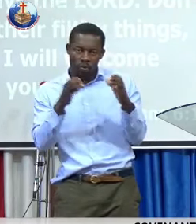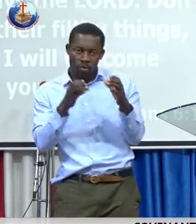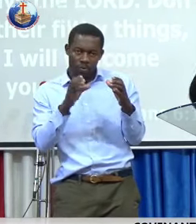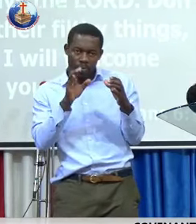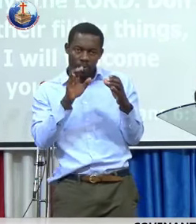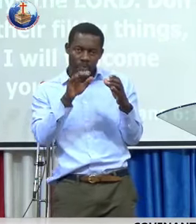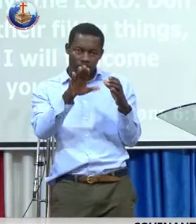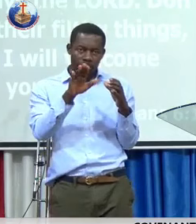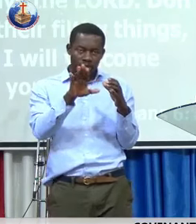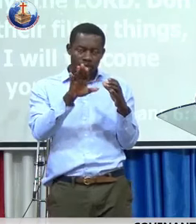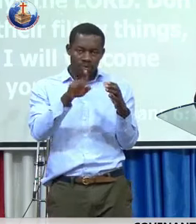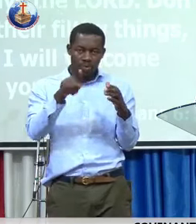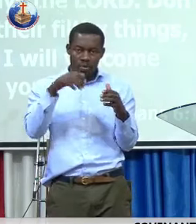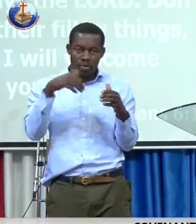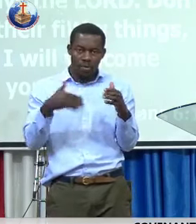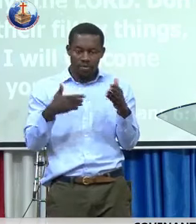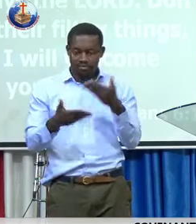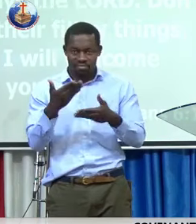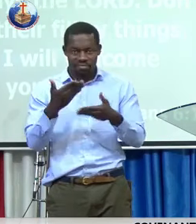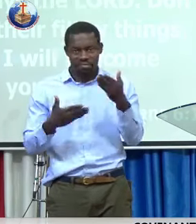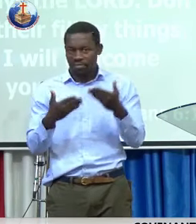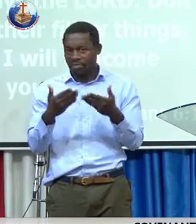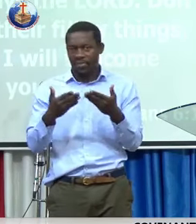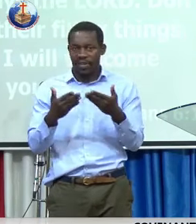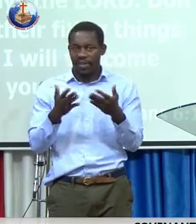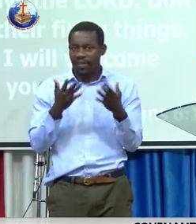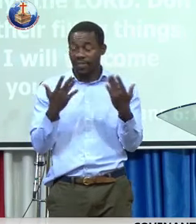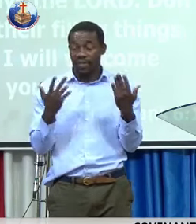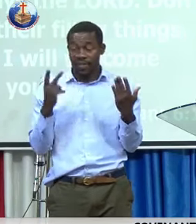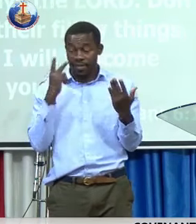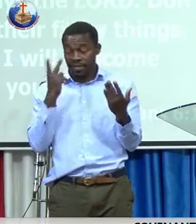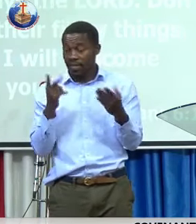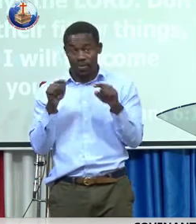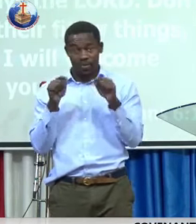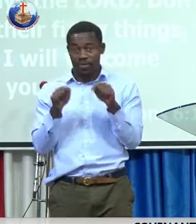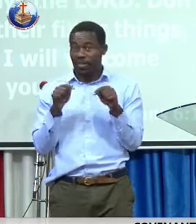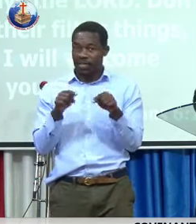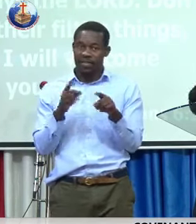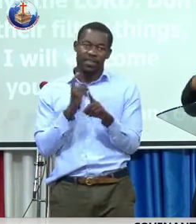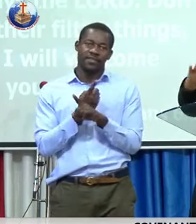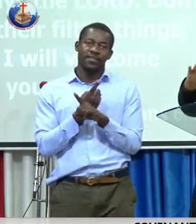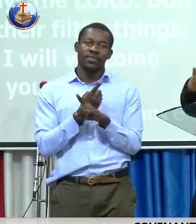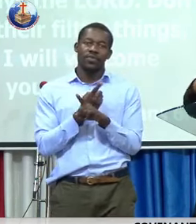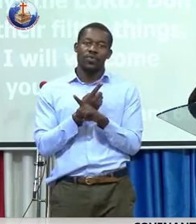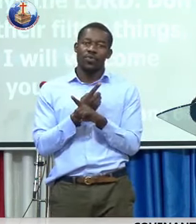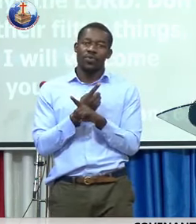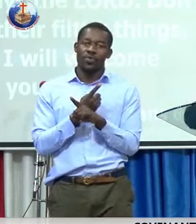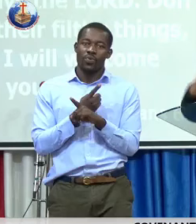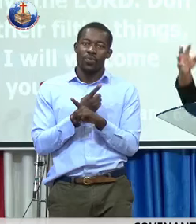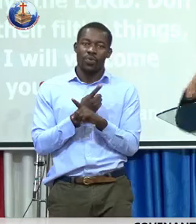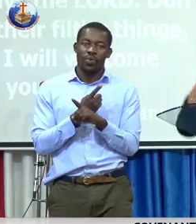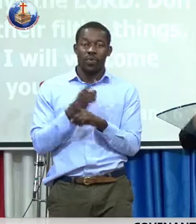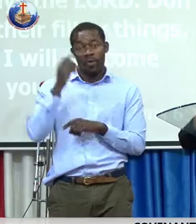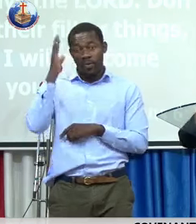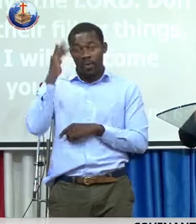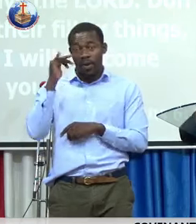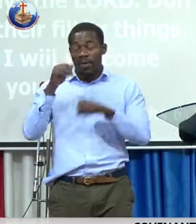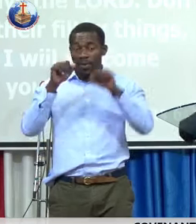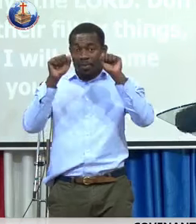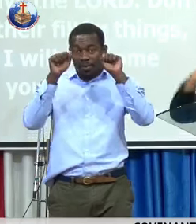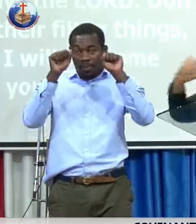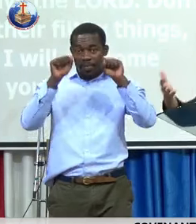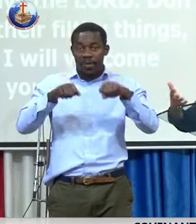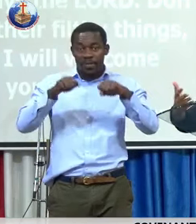zenye tunaona ziki happen sahi, hazingekuwa zina happen. Juu tungekuwa tuna influence hao watu when they come in contact with